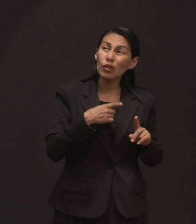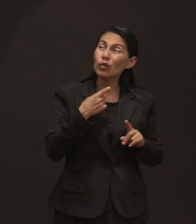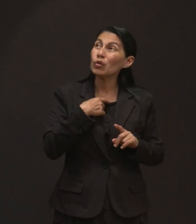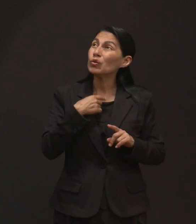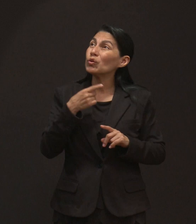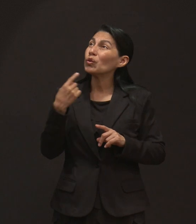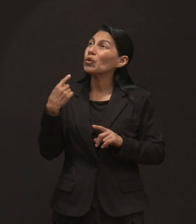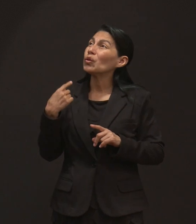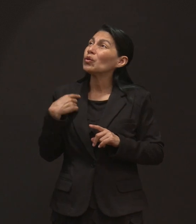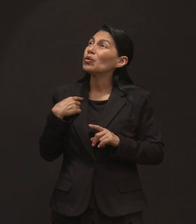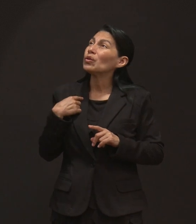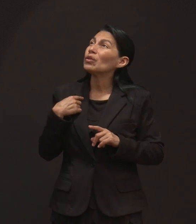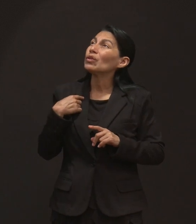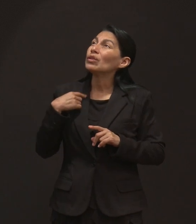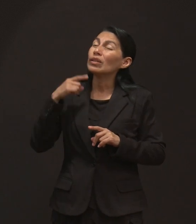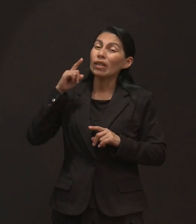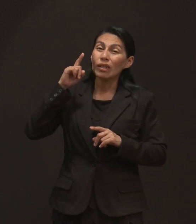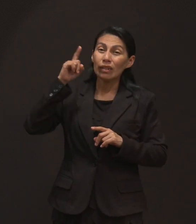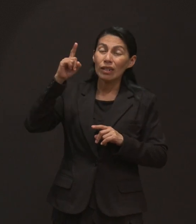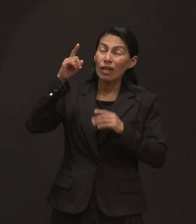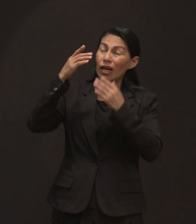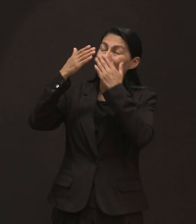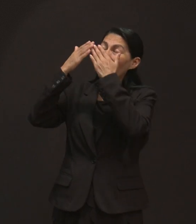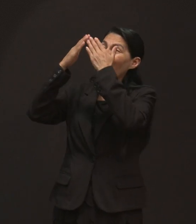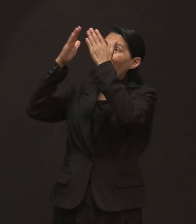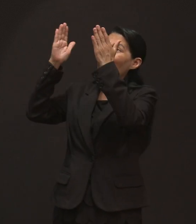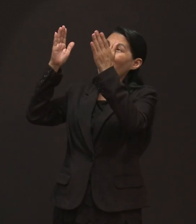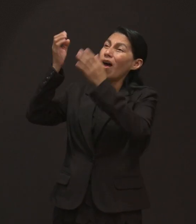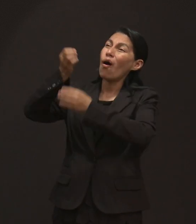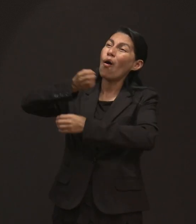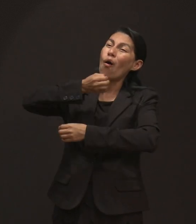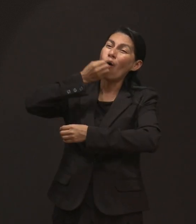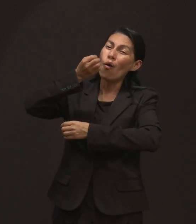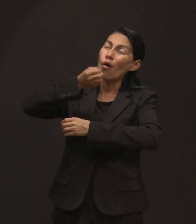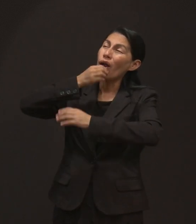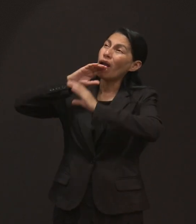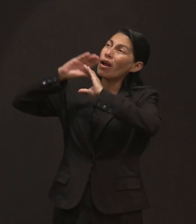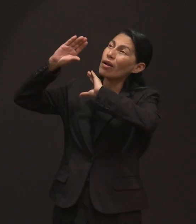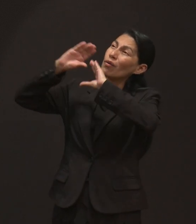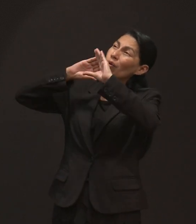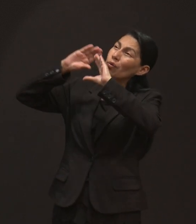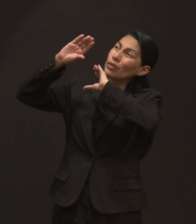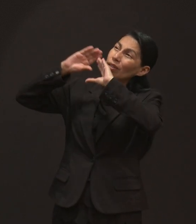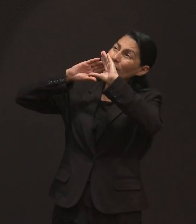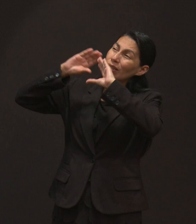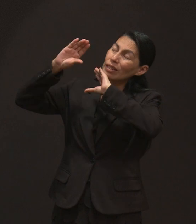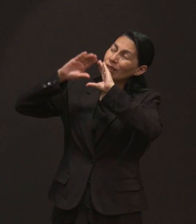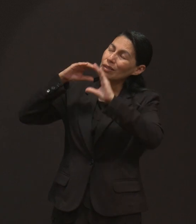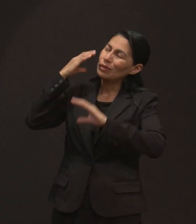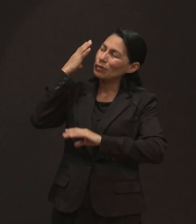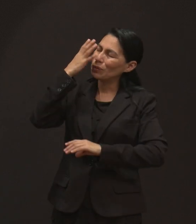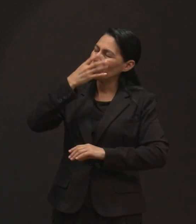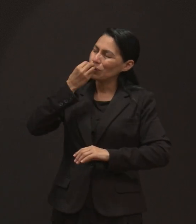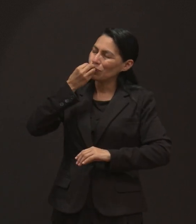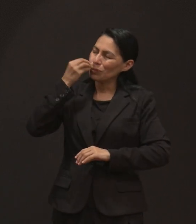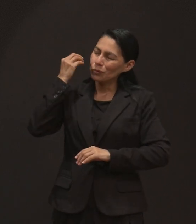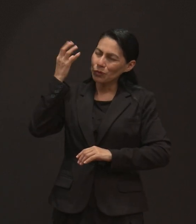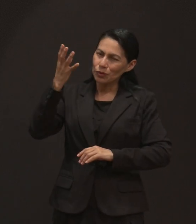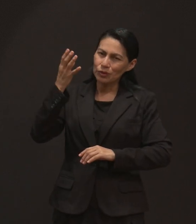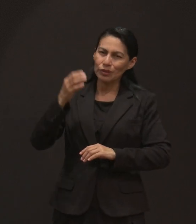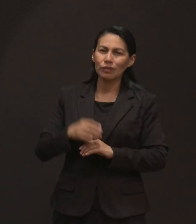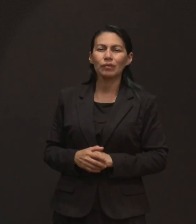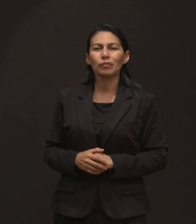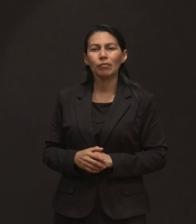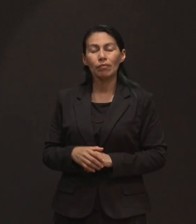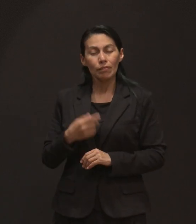privilegio, Dios abrió las ventanas de los cielos para que nos comuniquemos. Y si